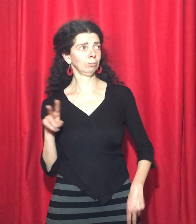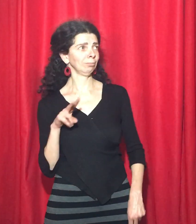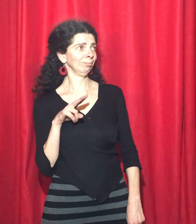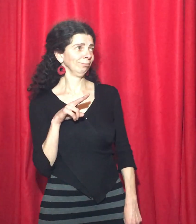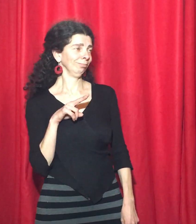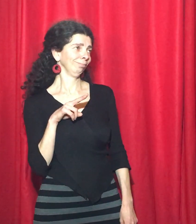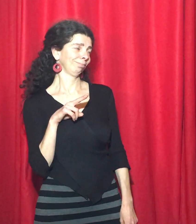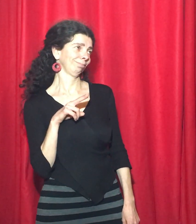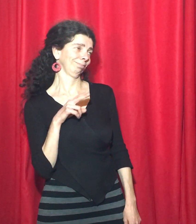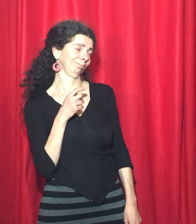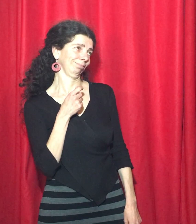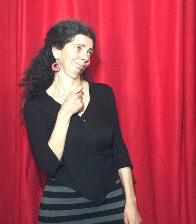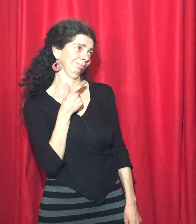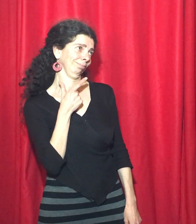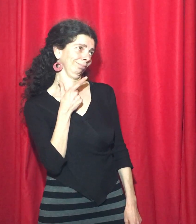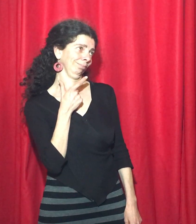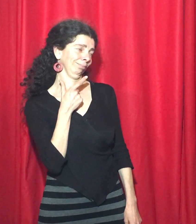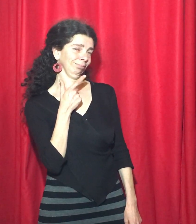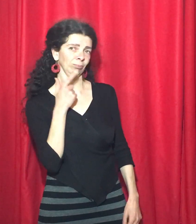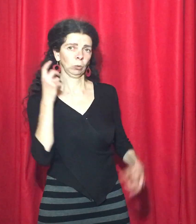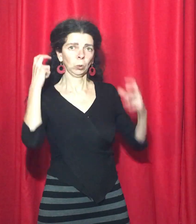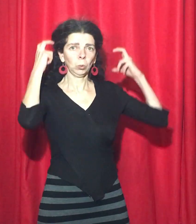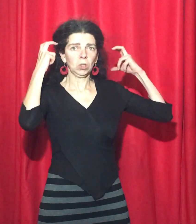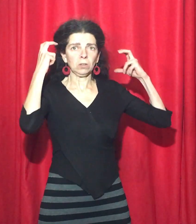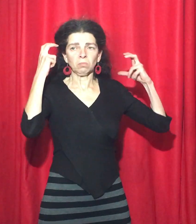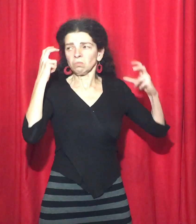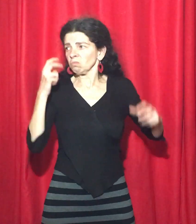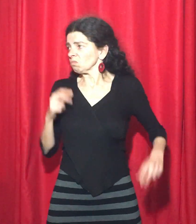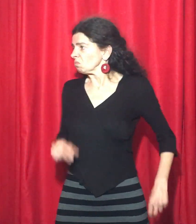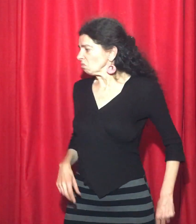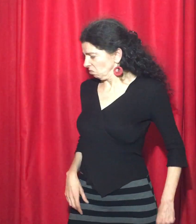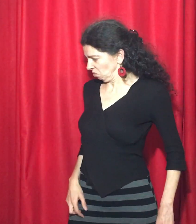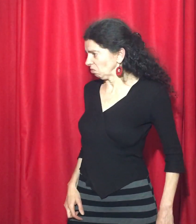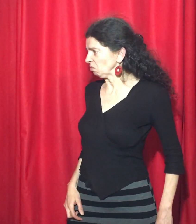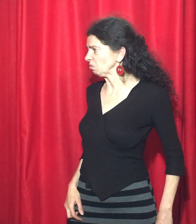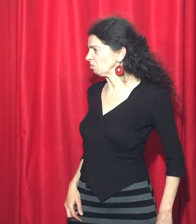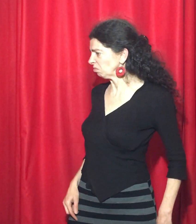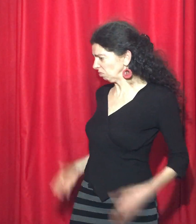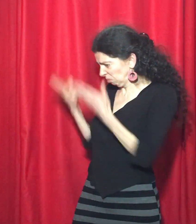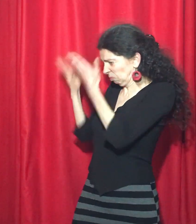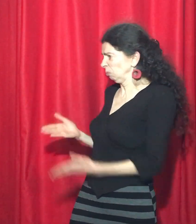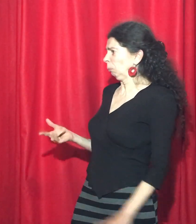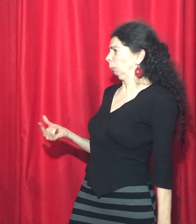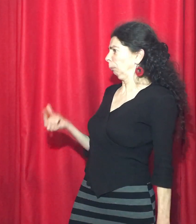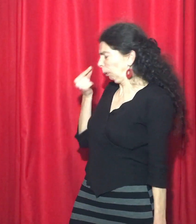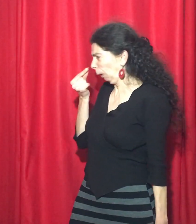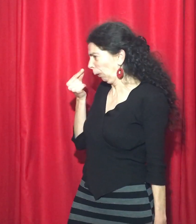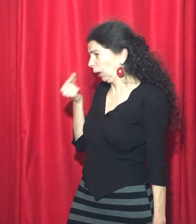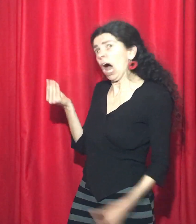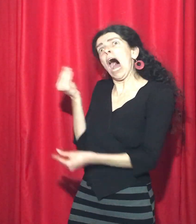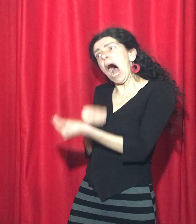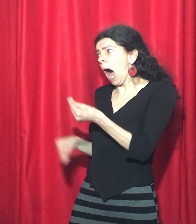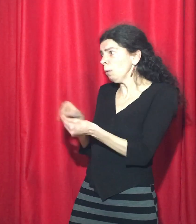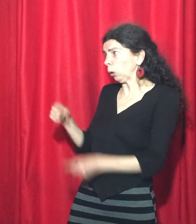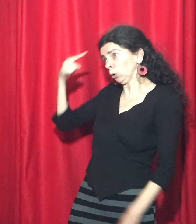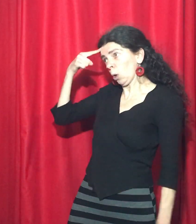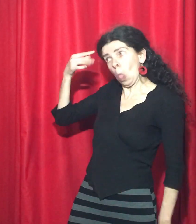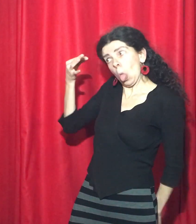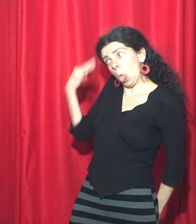Jules avait toujours son sourire sur les lèvres. « Alors non seulement tu pues, dit Julie en reniflant, mais